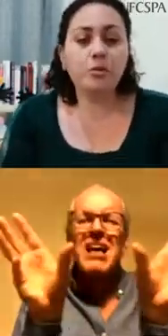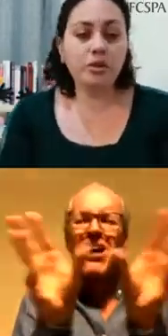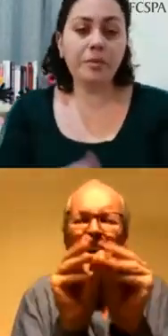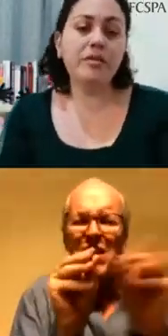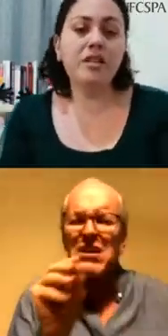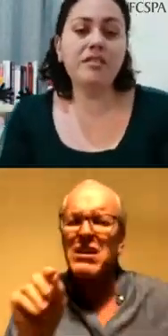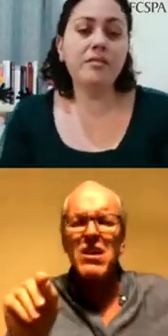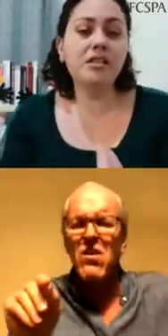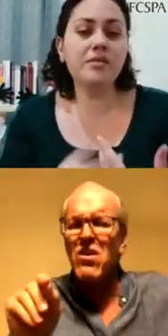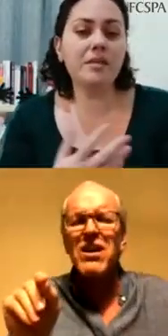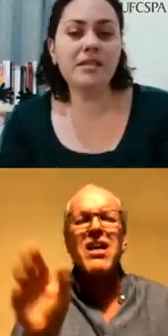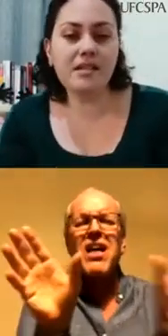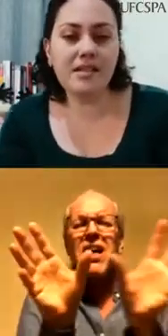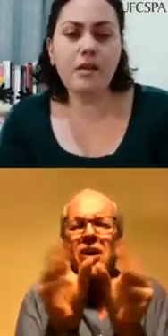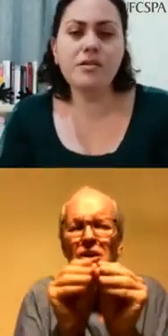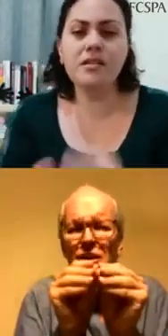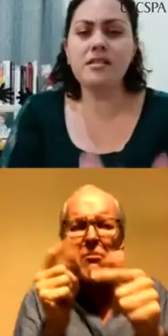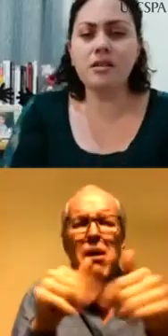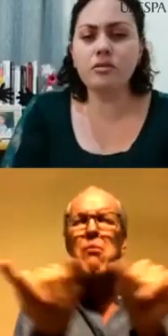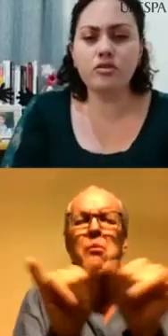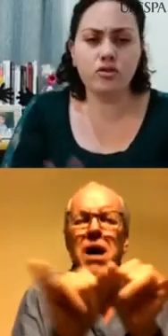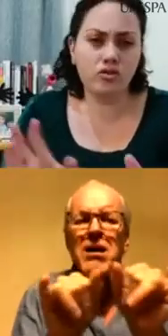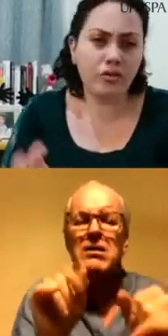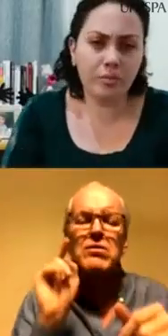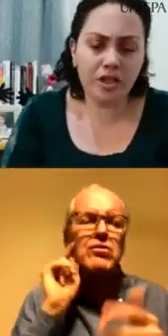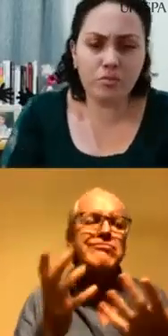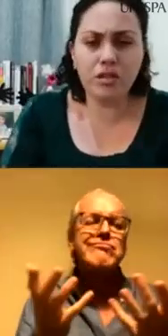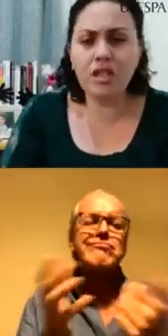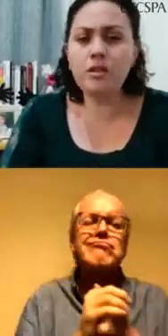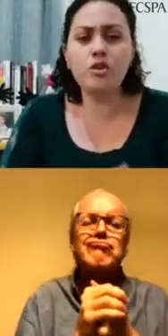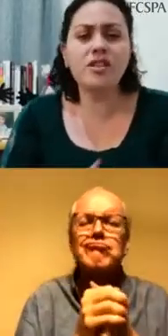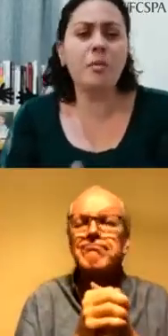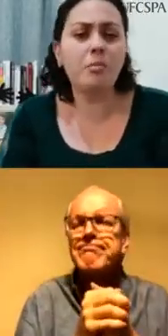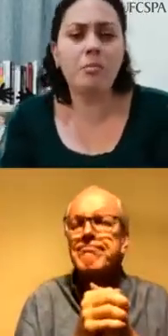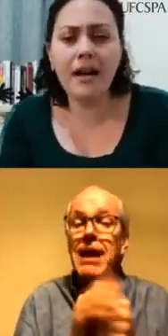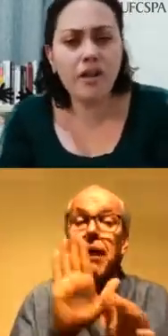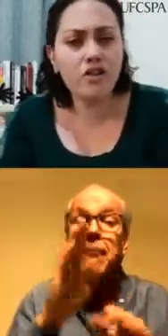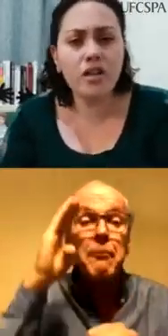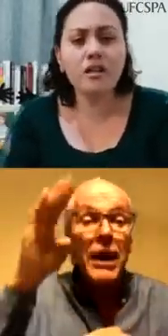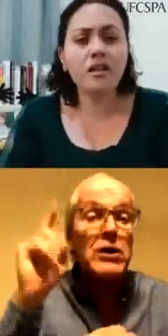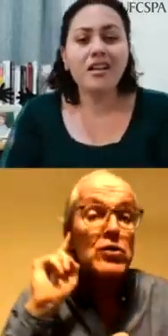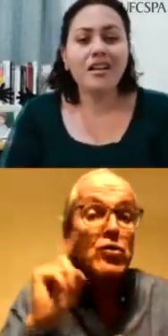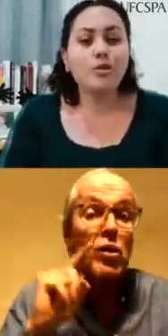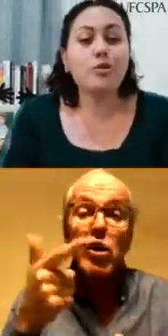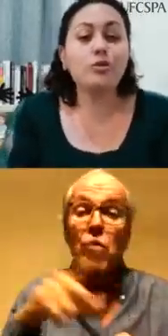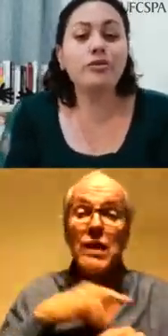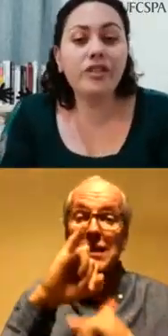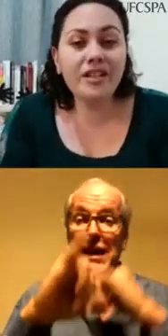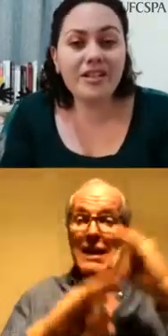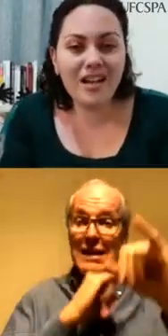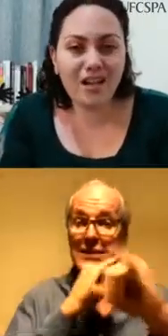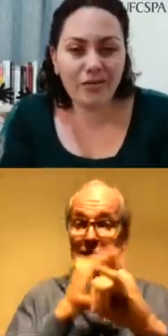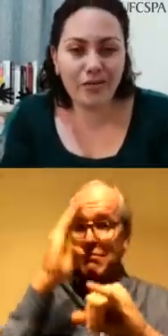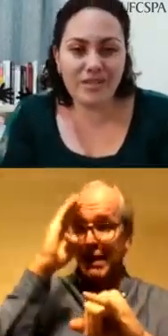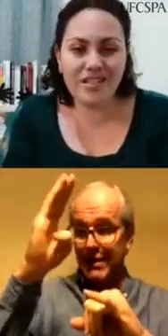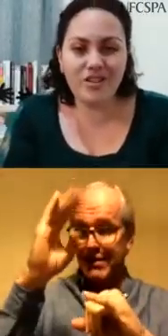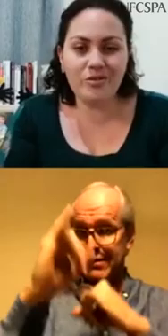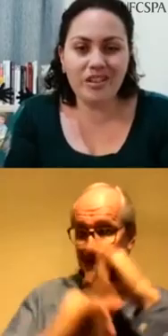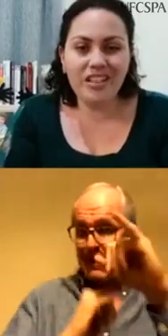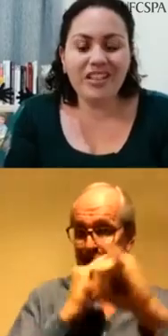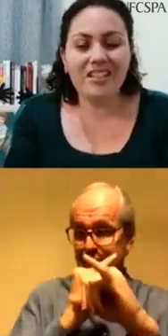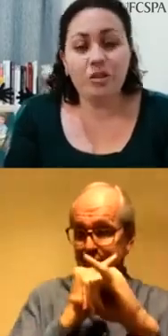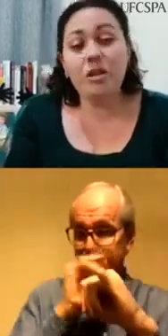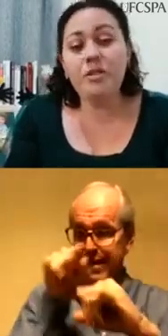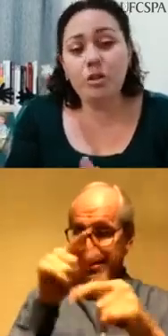aí tu pergunta para a família não sabe sinalizar ou sinaliza de forma resumida ou diz que é uma bobagem e o surdo fica sem aquela